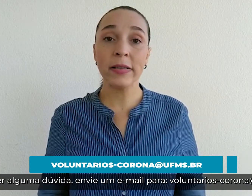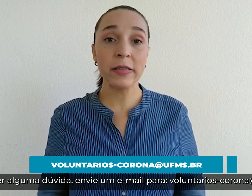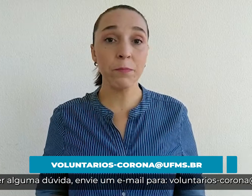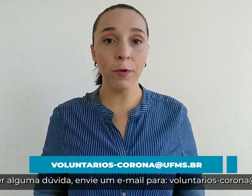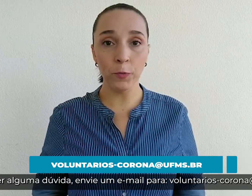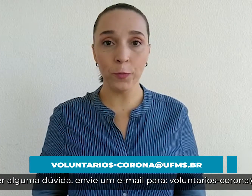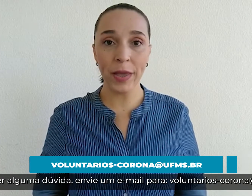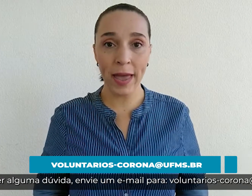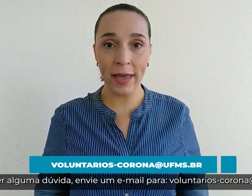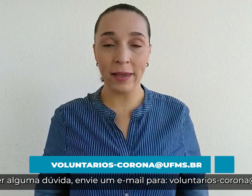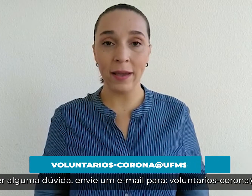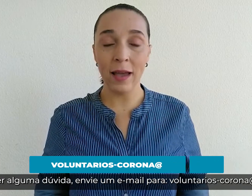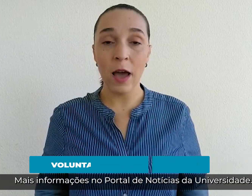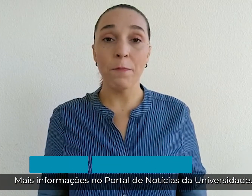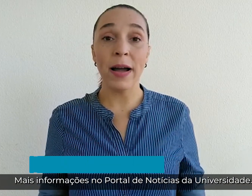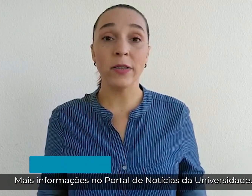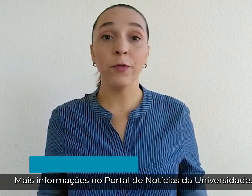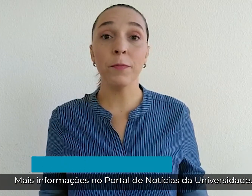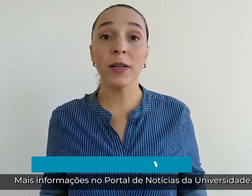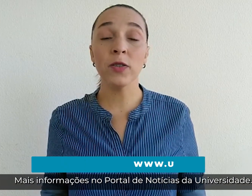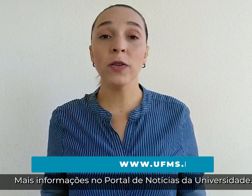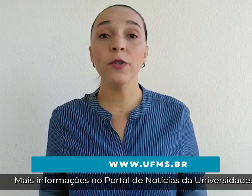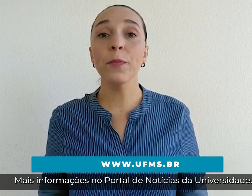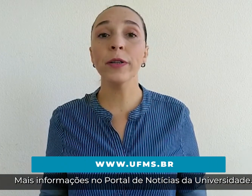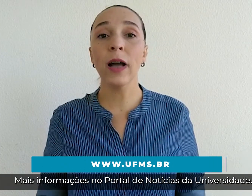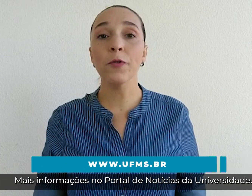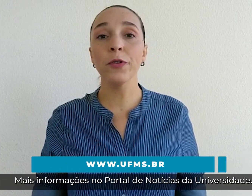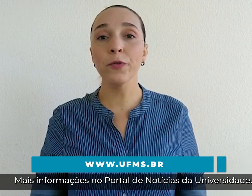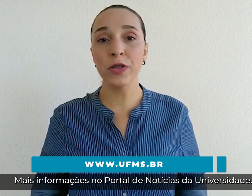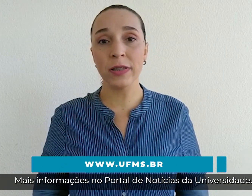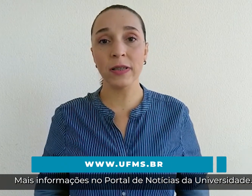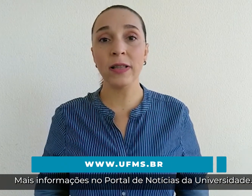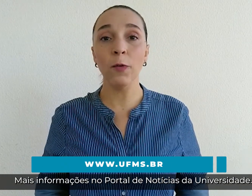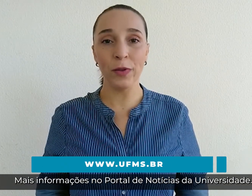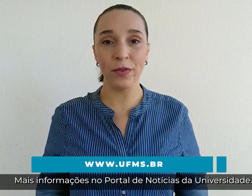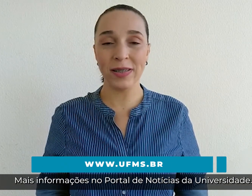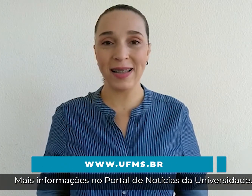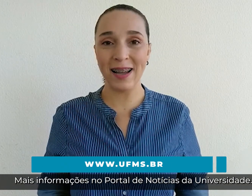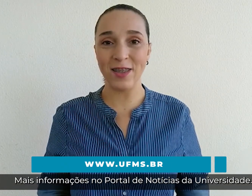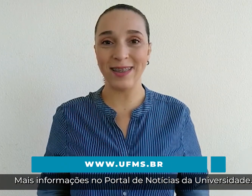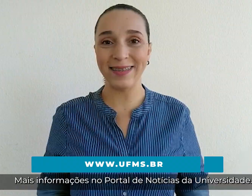voluntários-corona@ufms.br. Mais informações no portal de notícias da universidade.